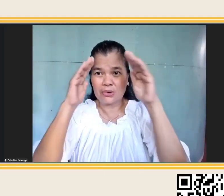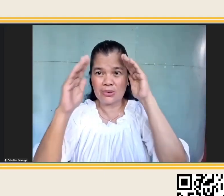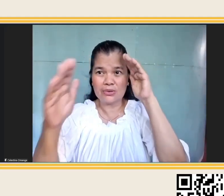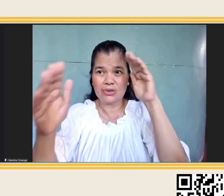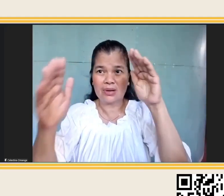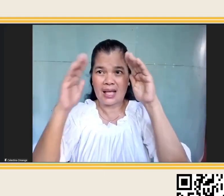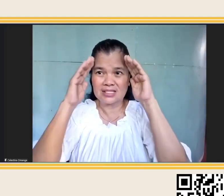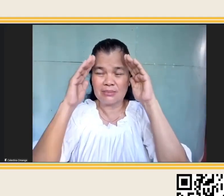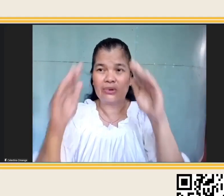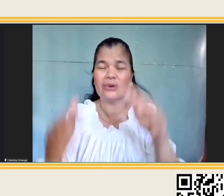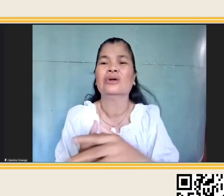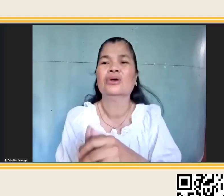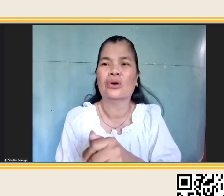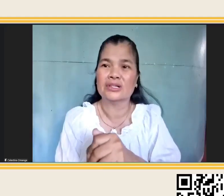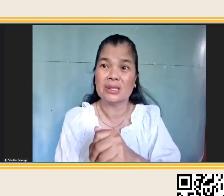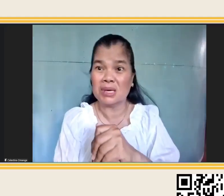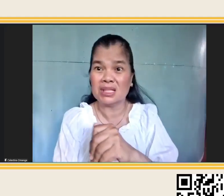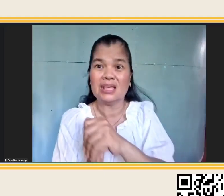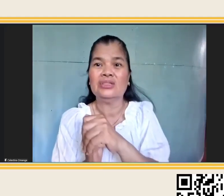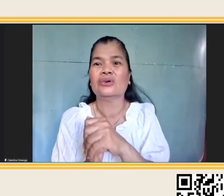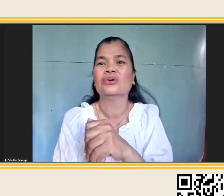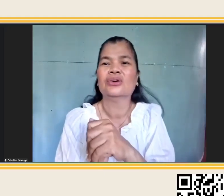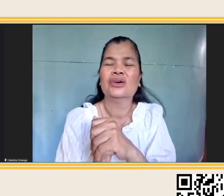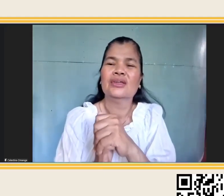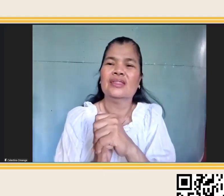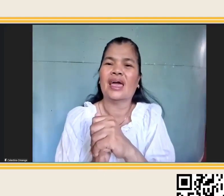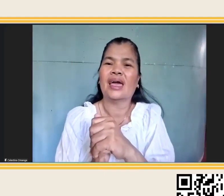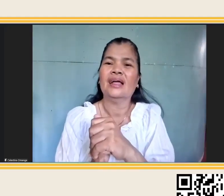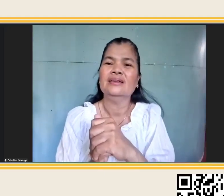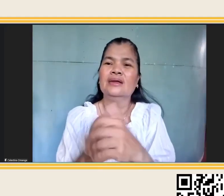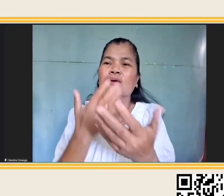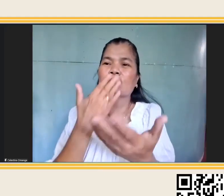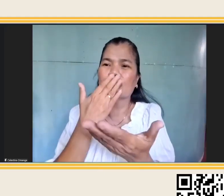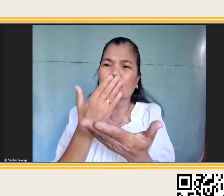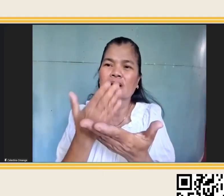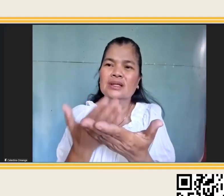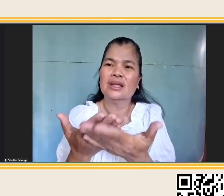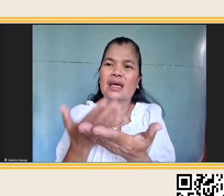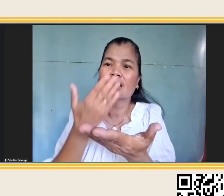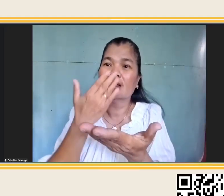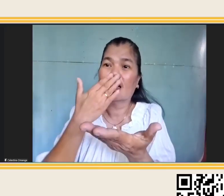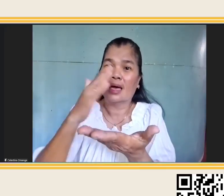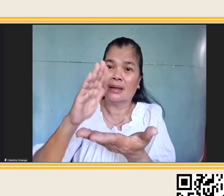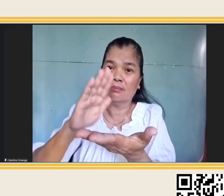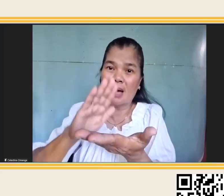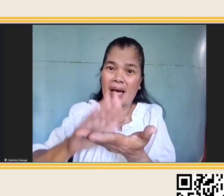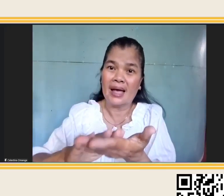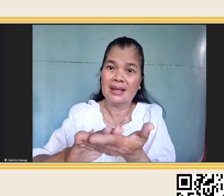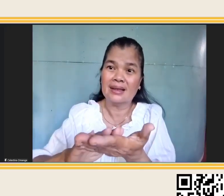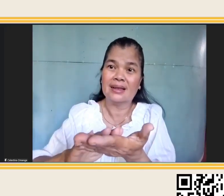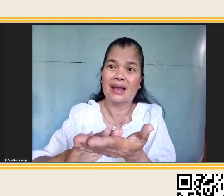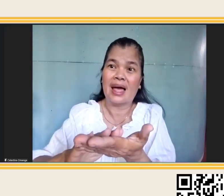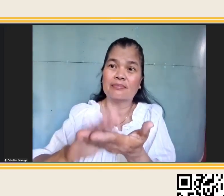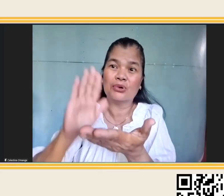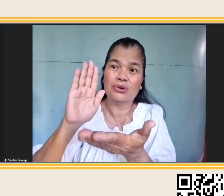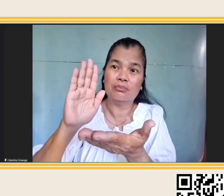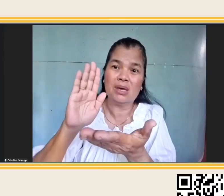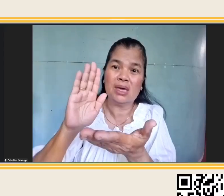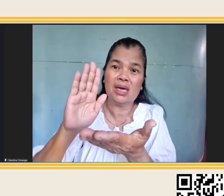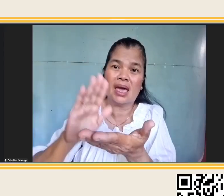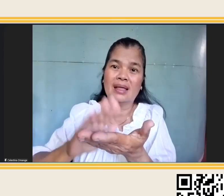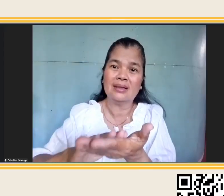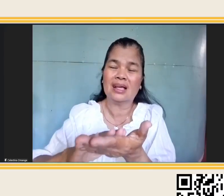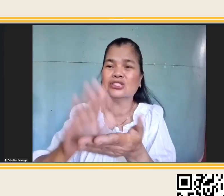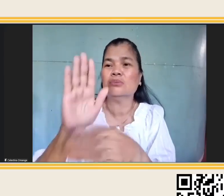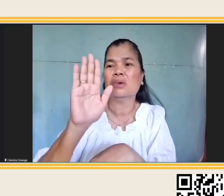kausap mo, yung klase mo, or sa meeting nyo. Then, good and bad. Lahat po yung